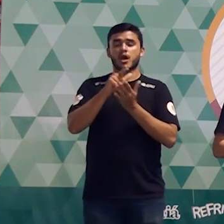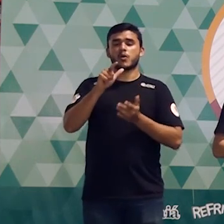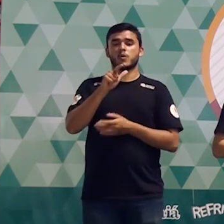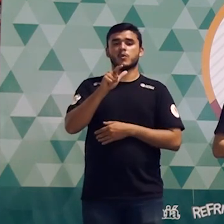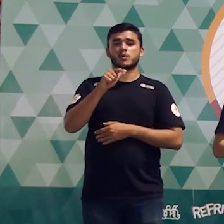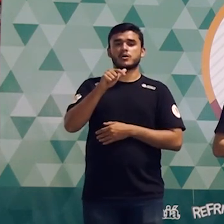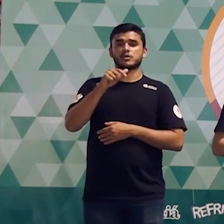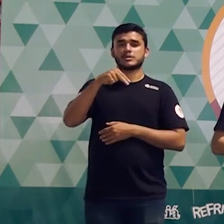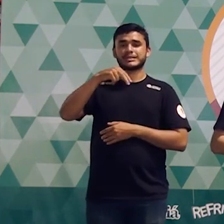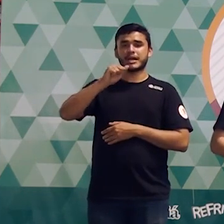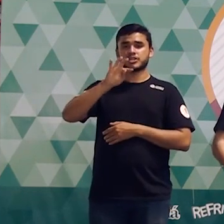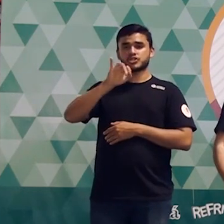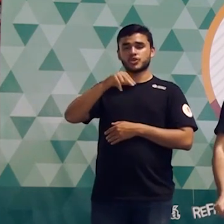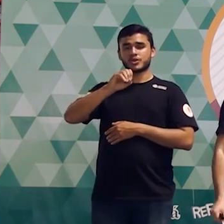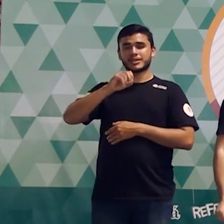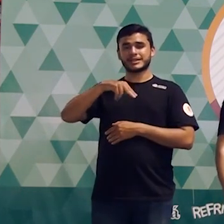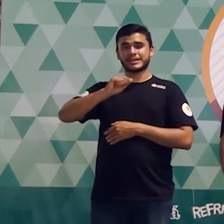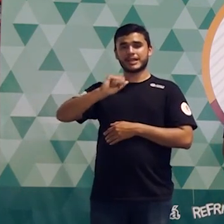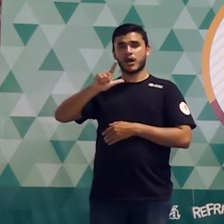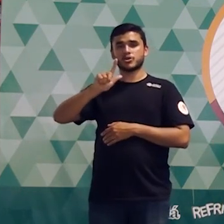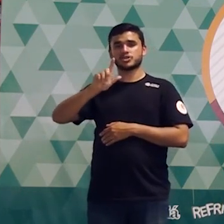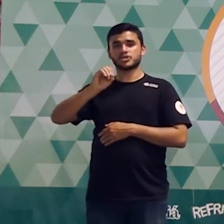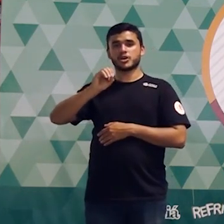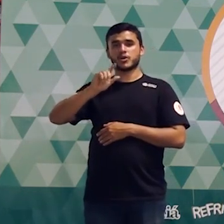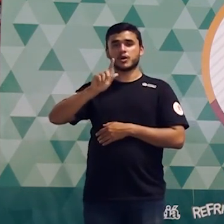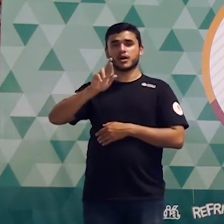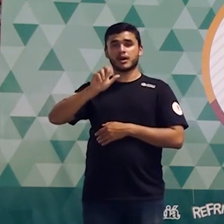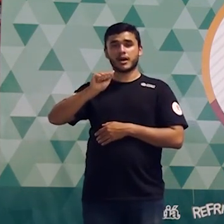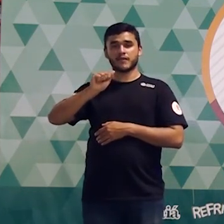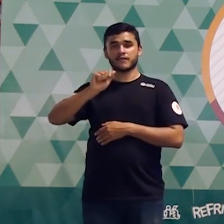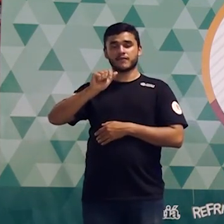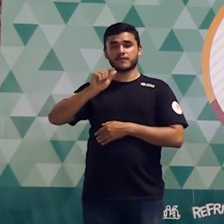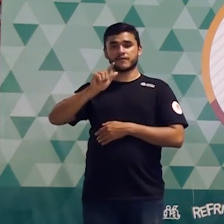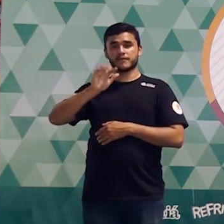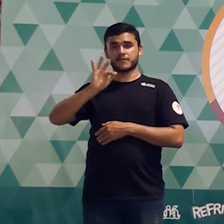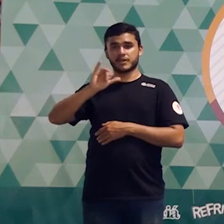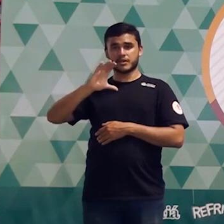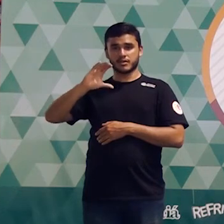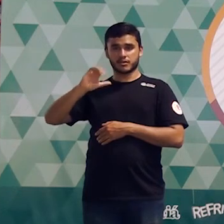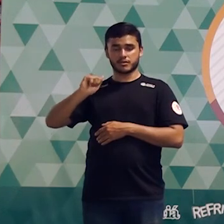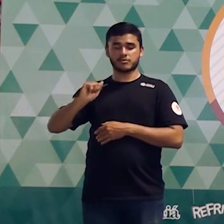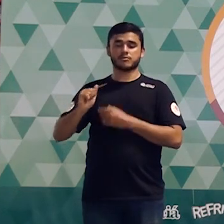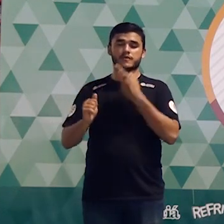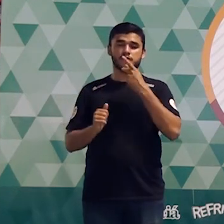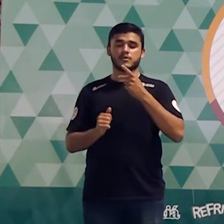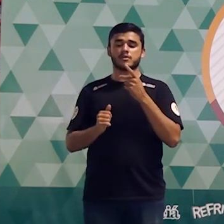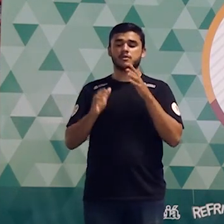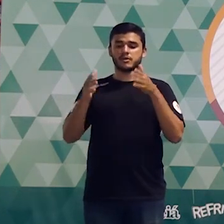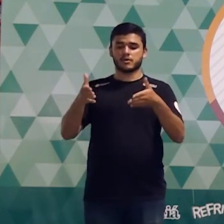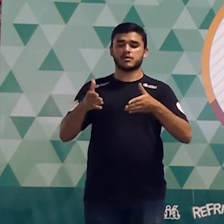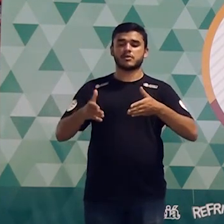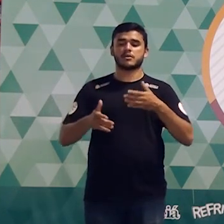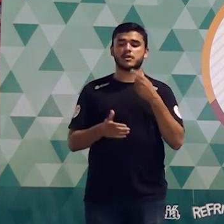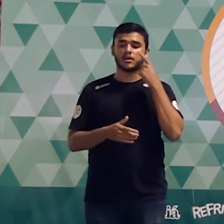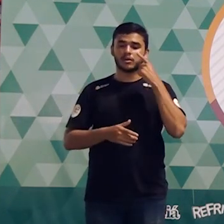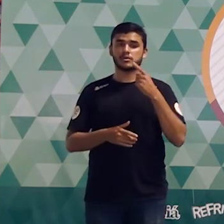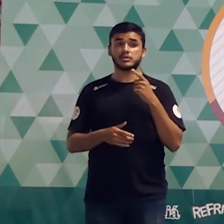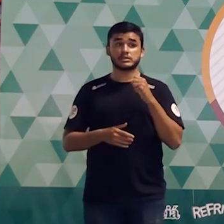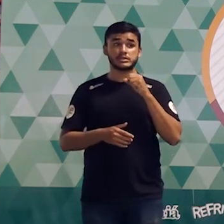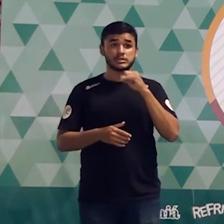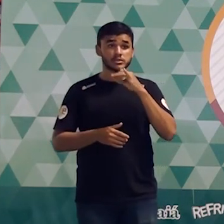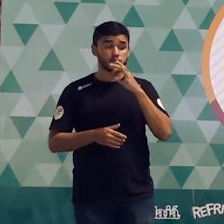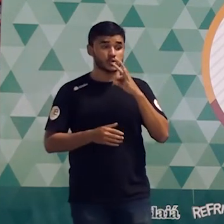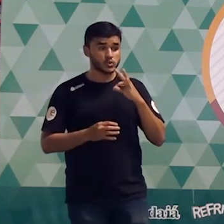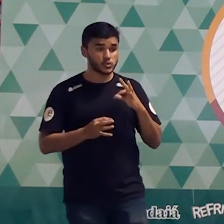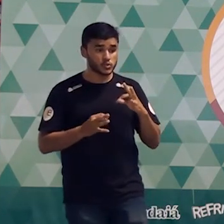fez um cálculo. Se tu pegar os 7 bilhões de habitantes do planeta, botar todo mundo com as mãos